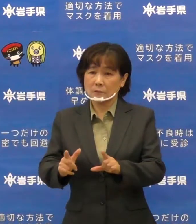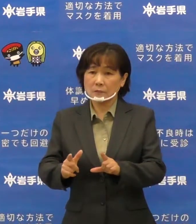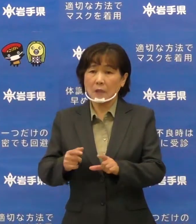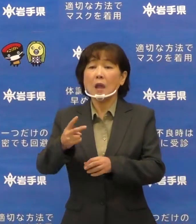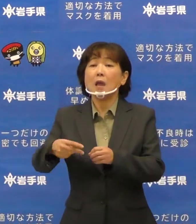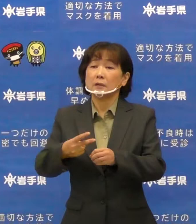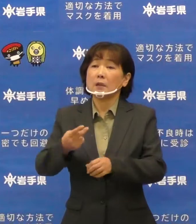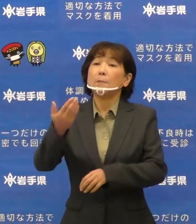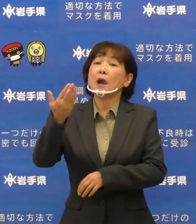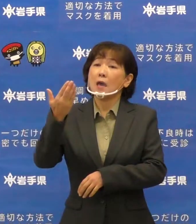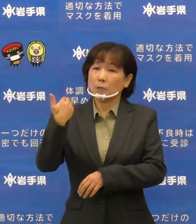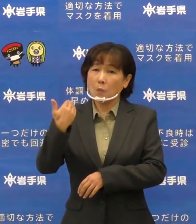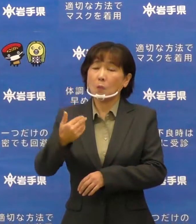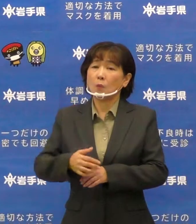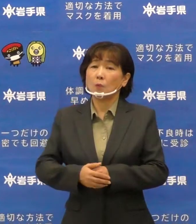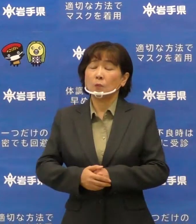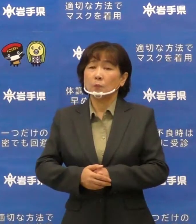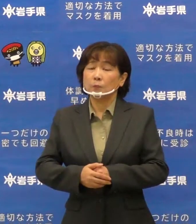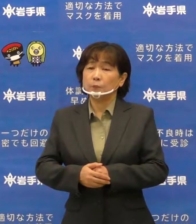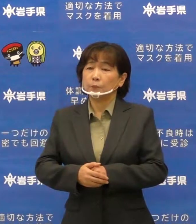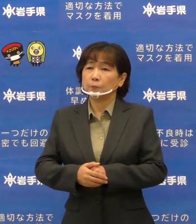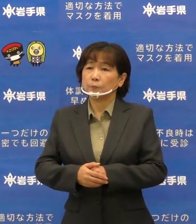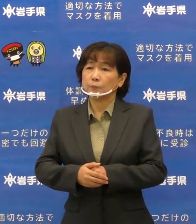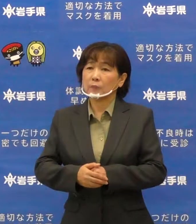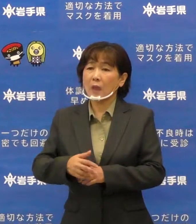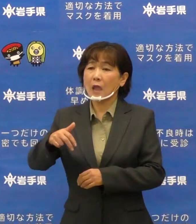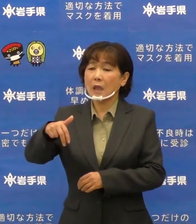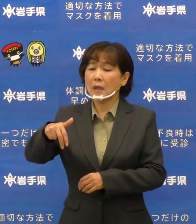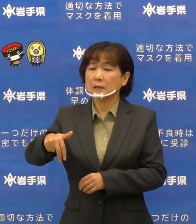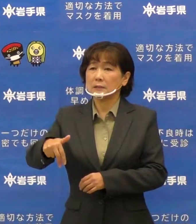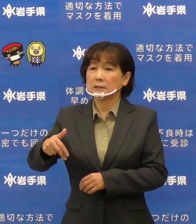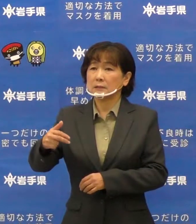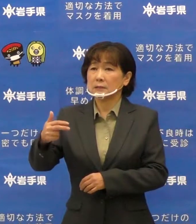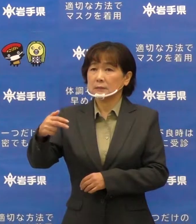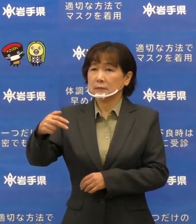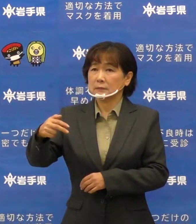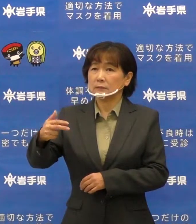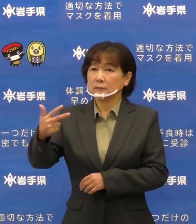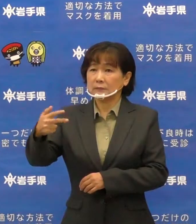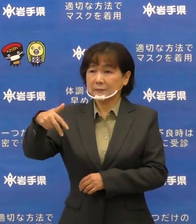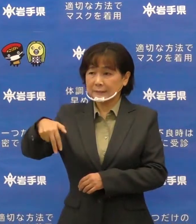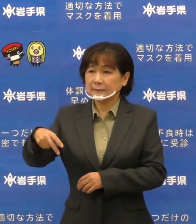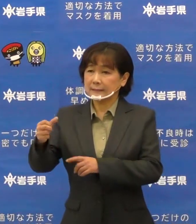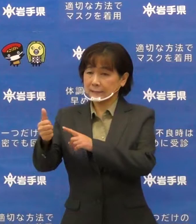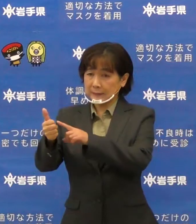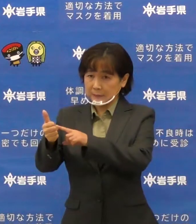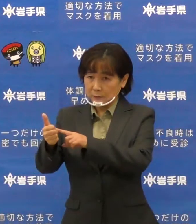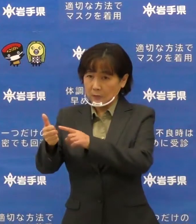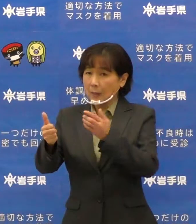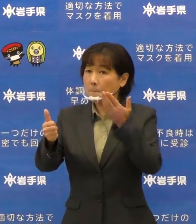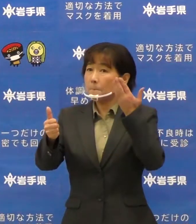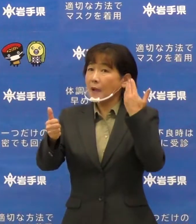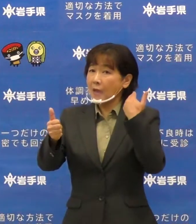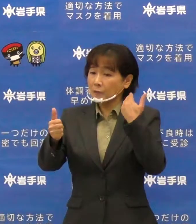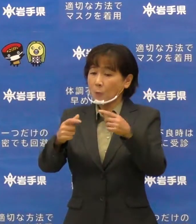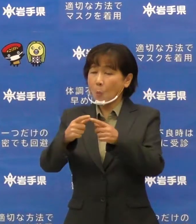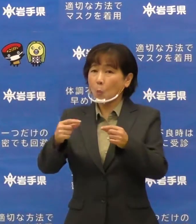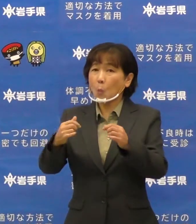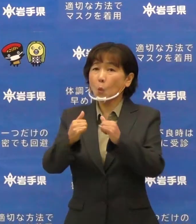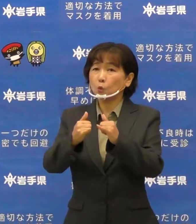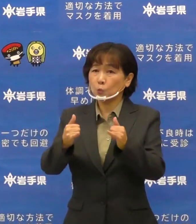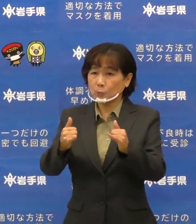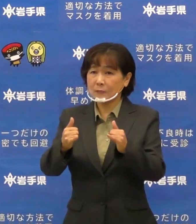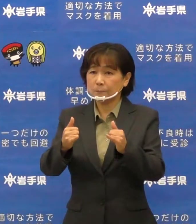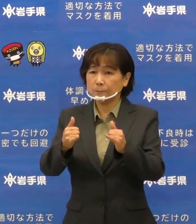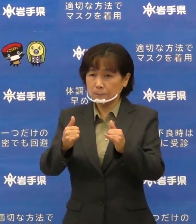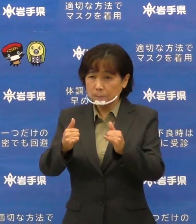前 その最先端、品議員はこの当時の国民民主を基軸とする立